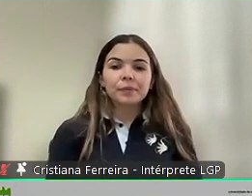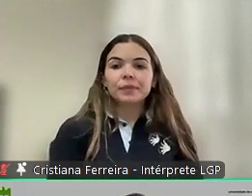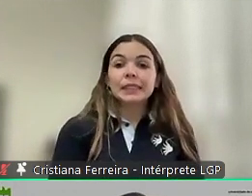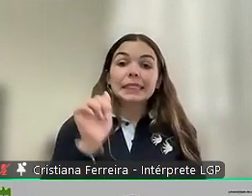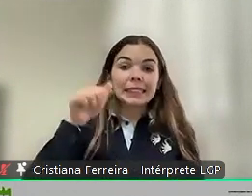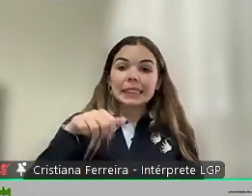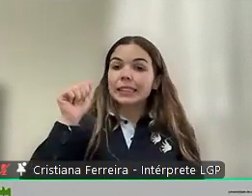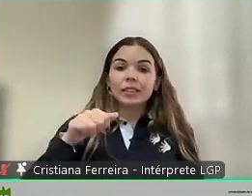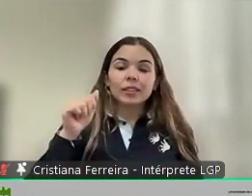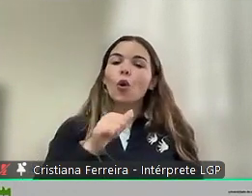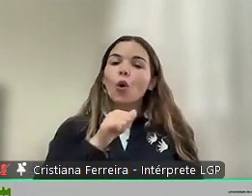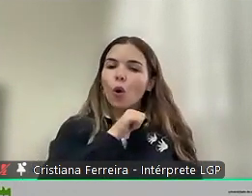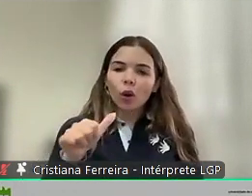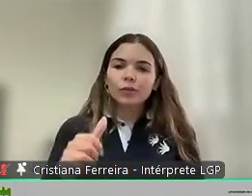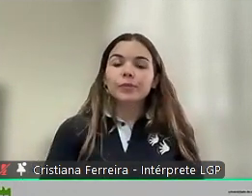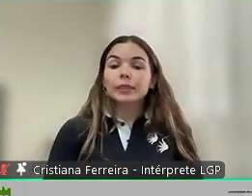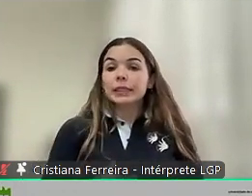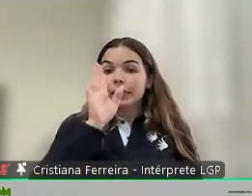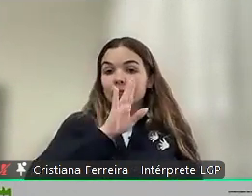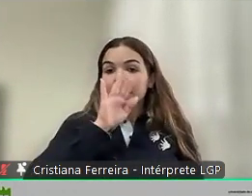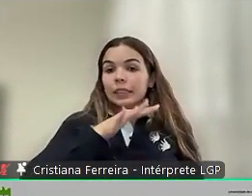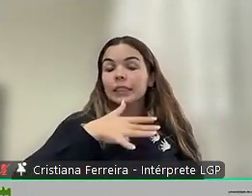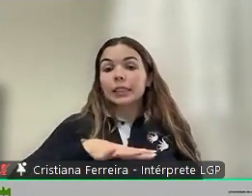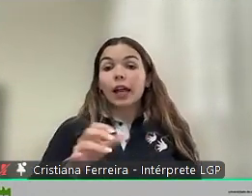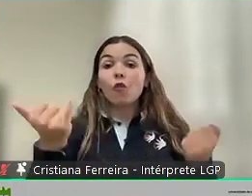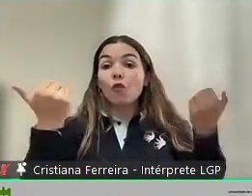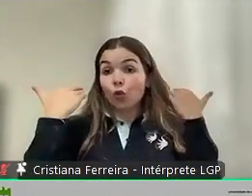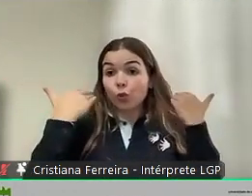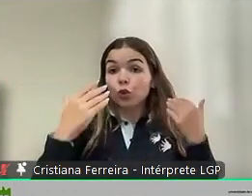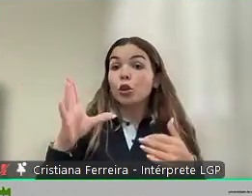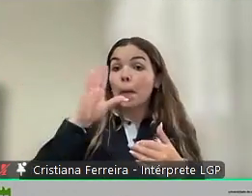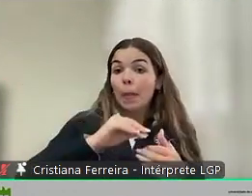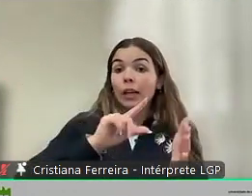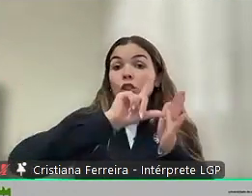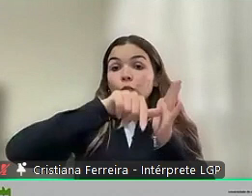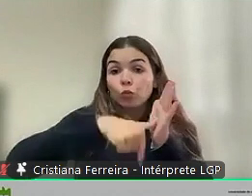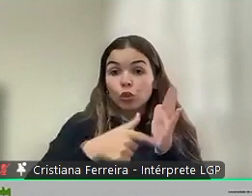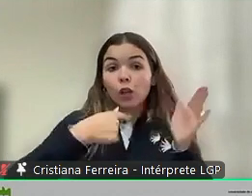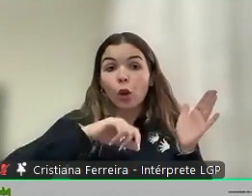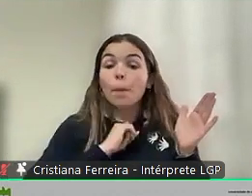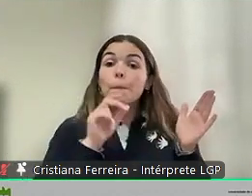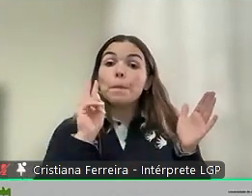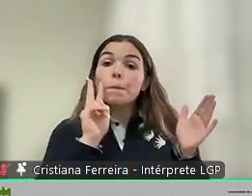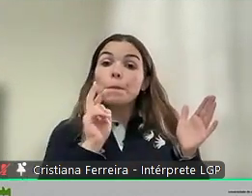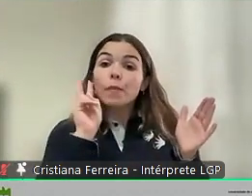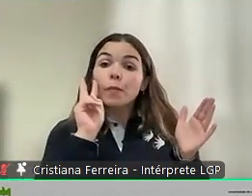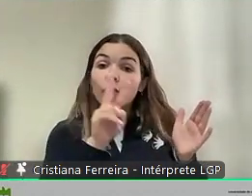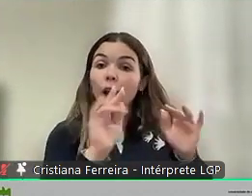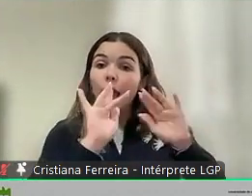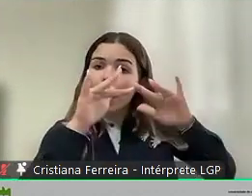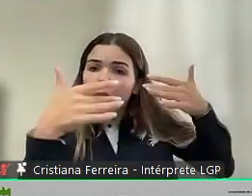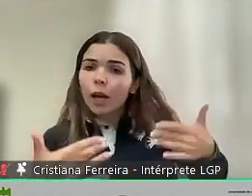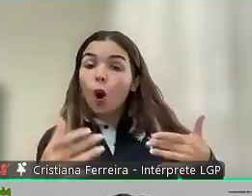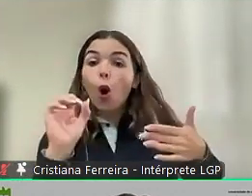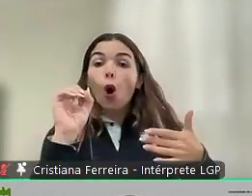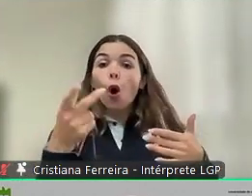Sim, completamente de acordo. Se quiserem também saber mais informações sobre o nosso projeto, podem visitar a nossa página ou contactar-nos